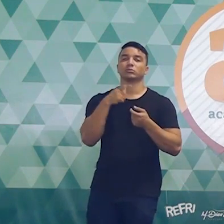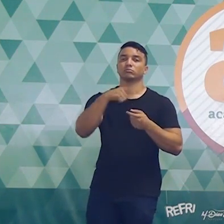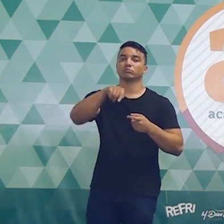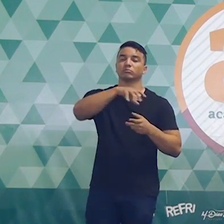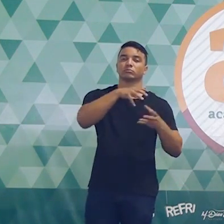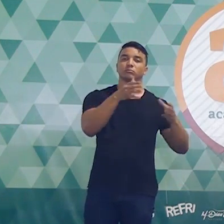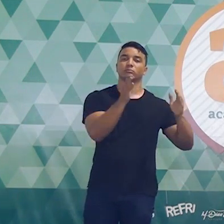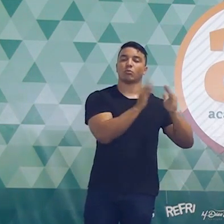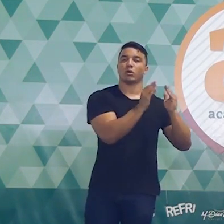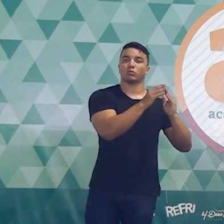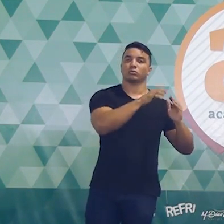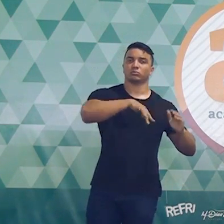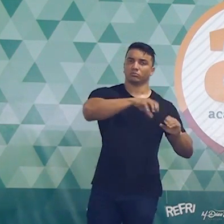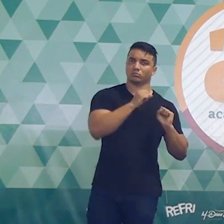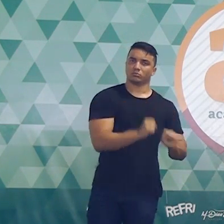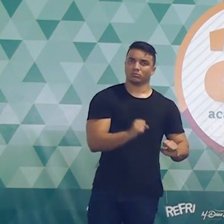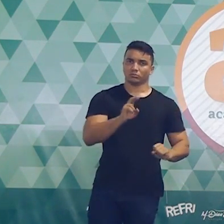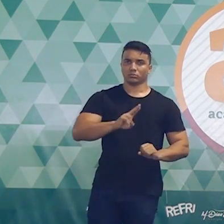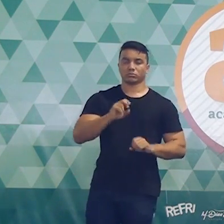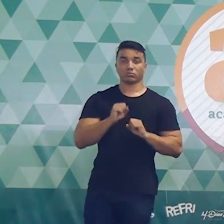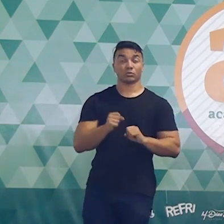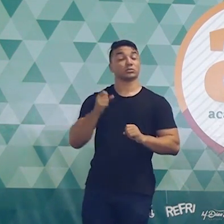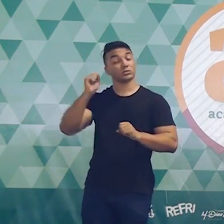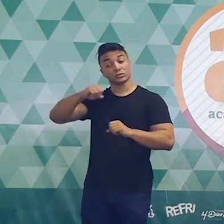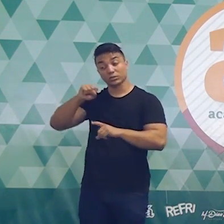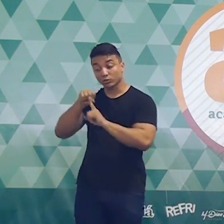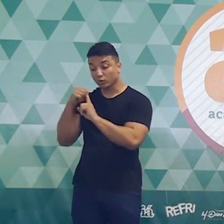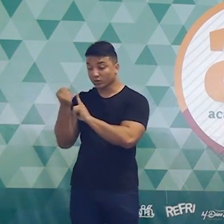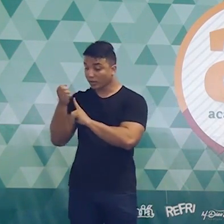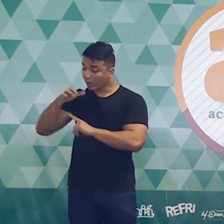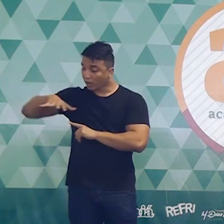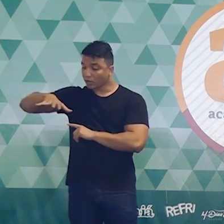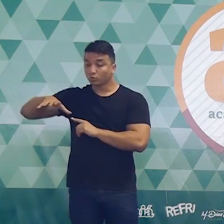bairro? Claro, porque isso é a sociedade